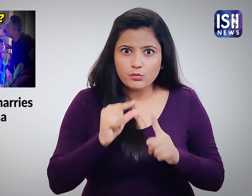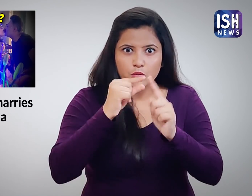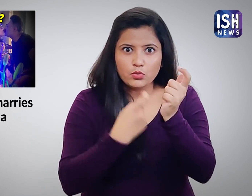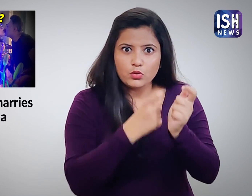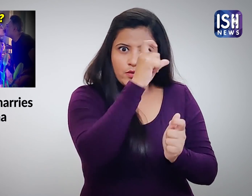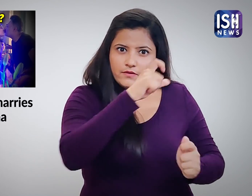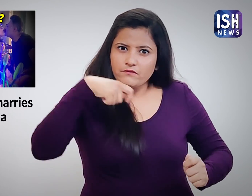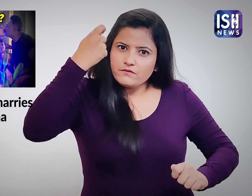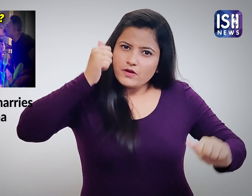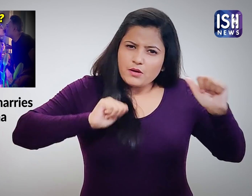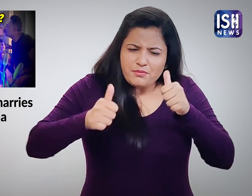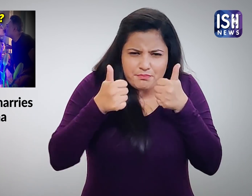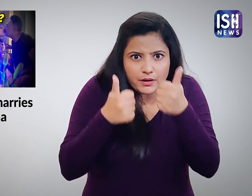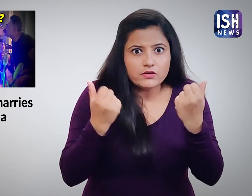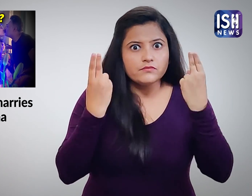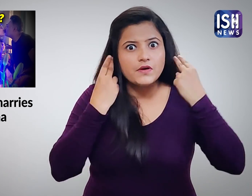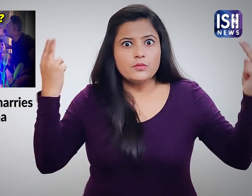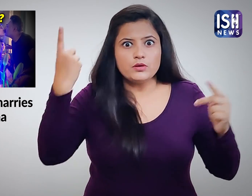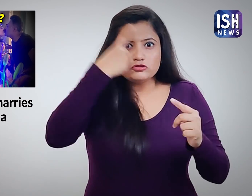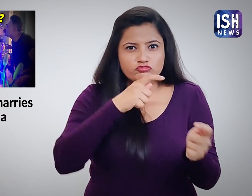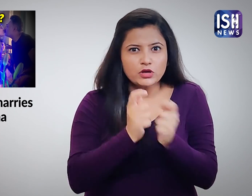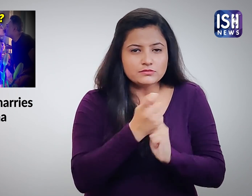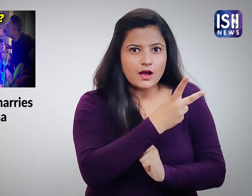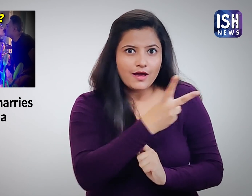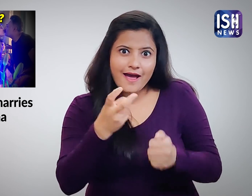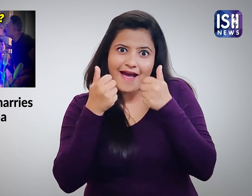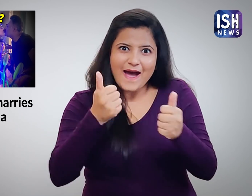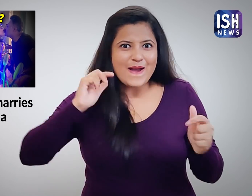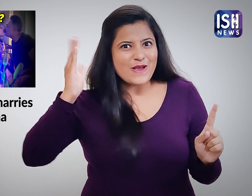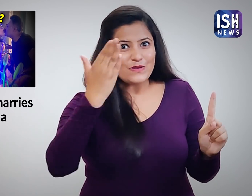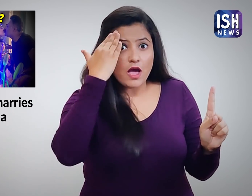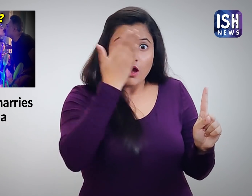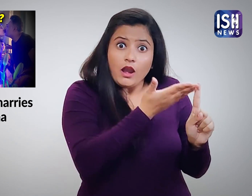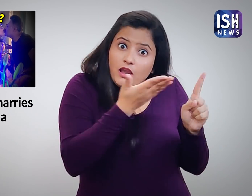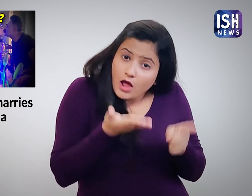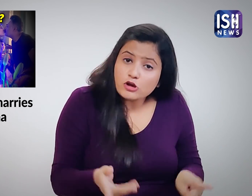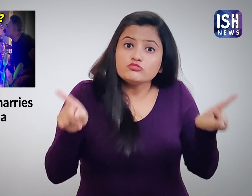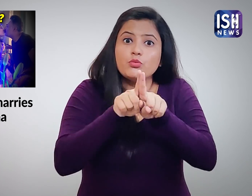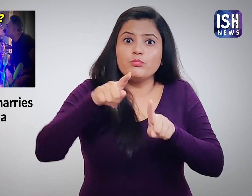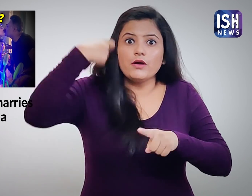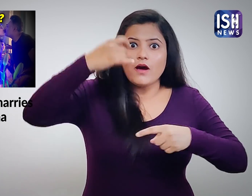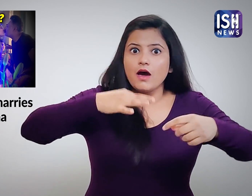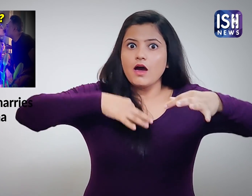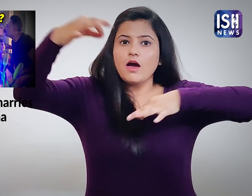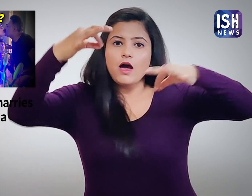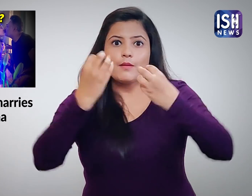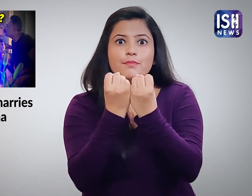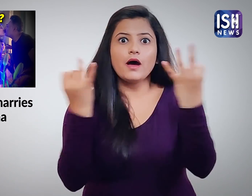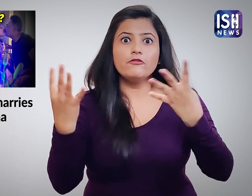एक अद्भुत बहुमुखी अभिनेता होने के कारण राज एक साथ चार फिल्मों की शूटिंग कर रहे